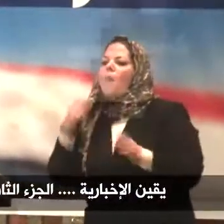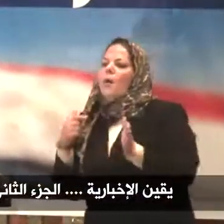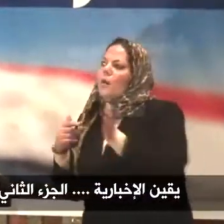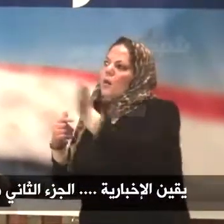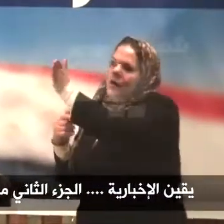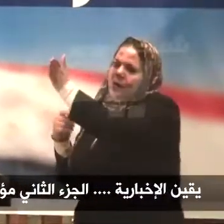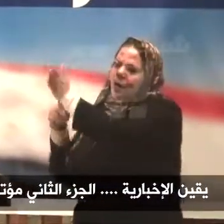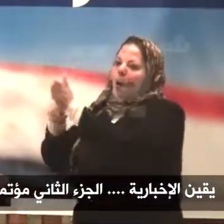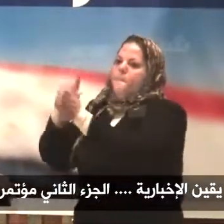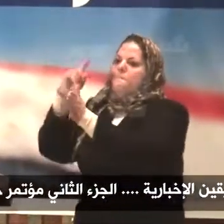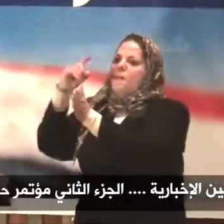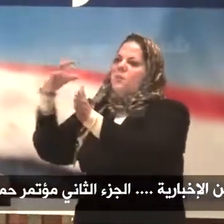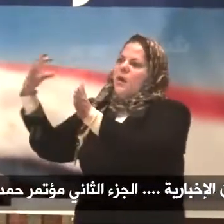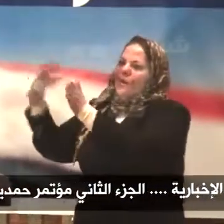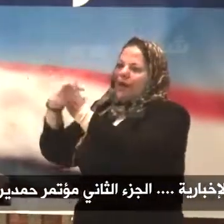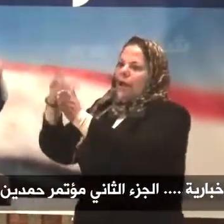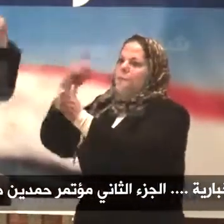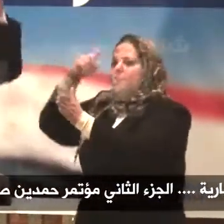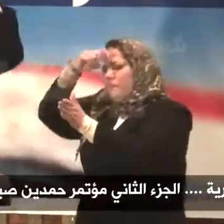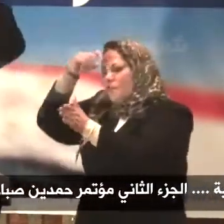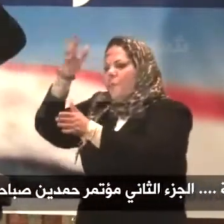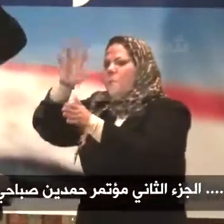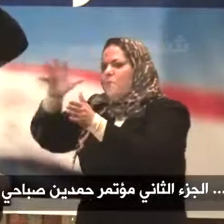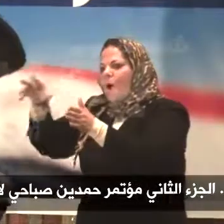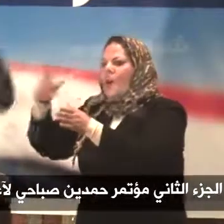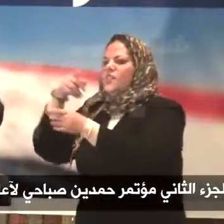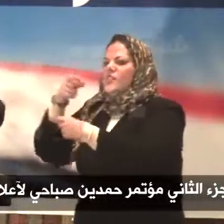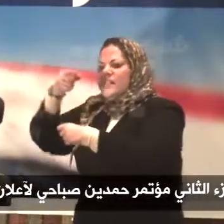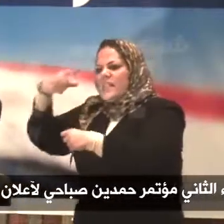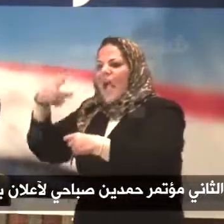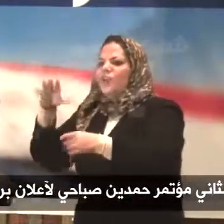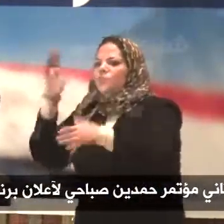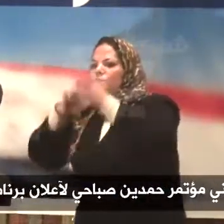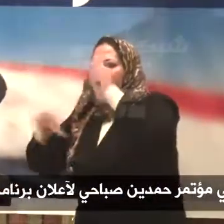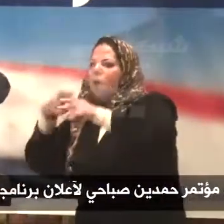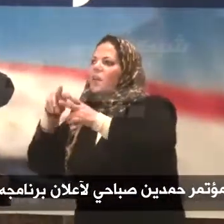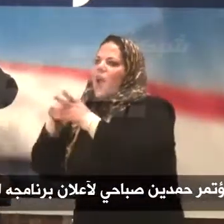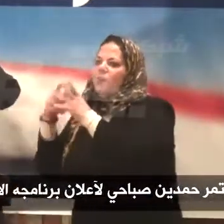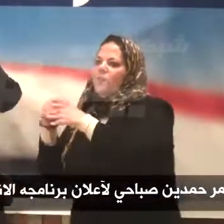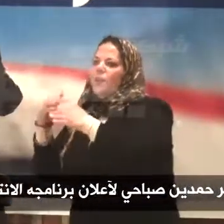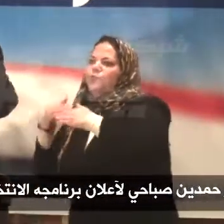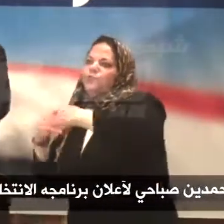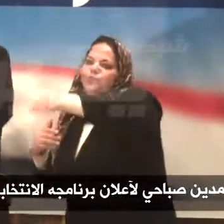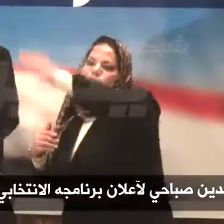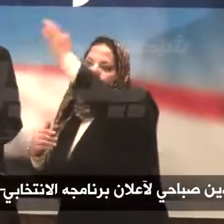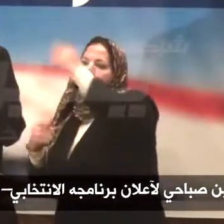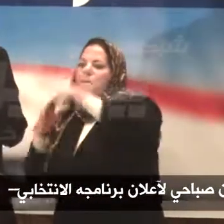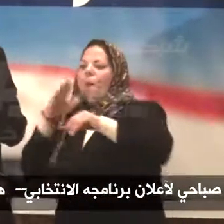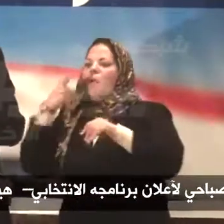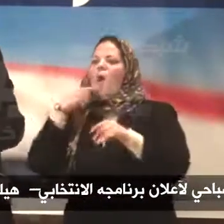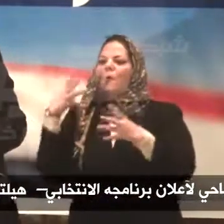لها ميناء وإمكانية مصايف وسياحة شاطئية، وتمتد غربا